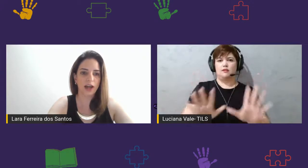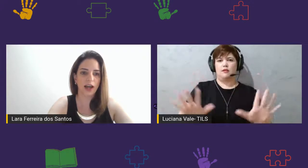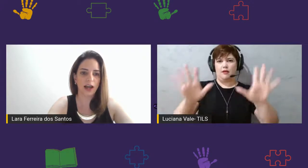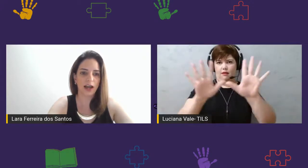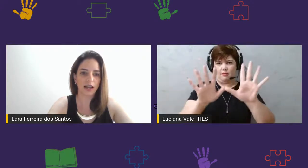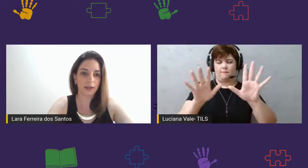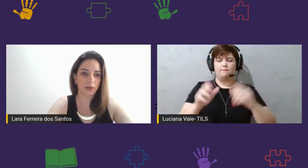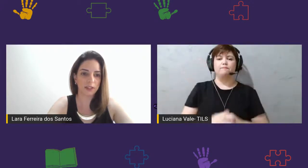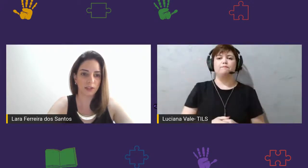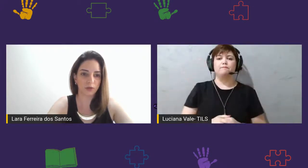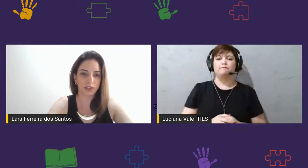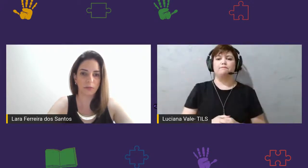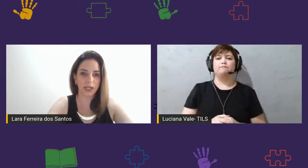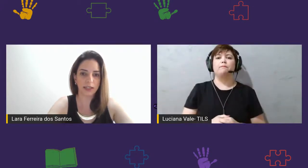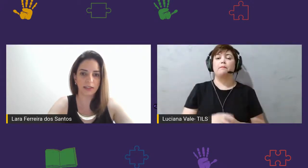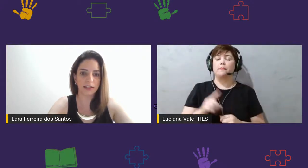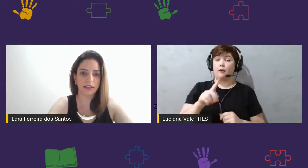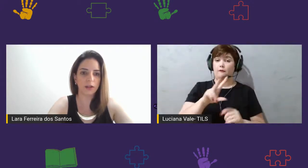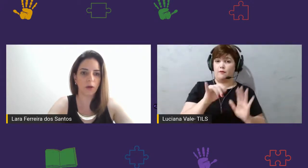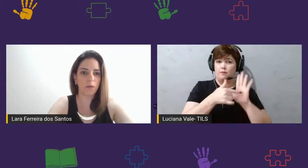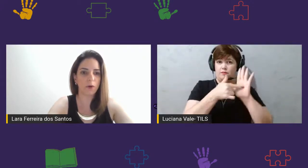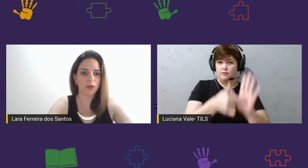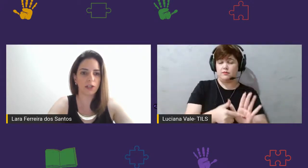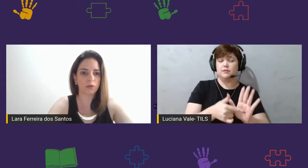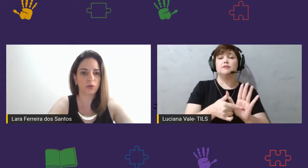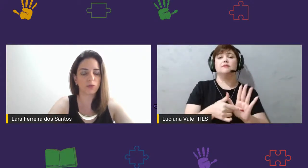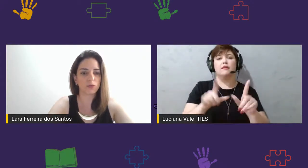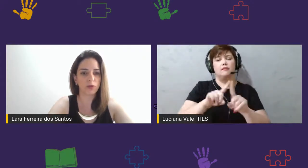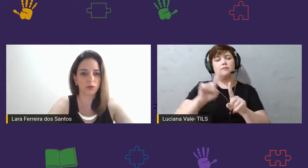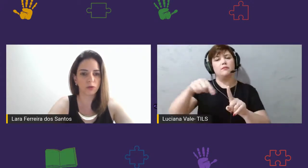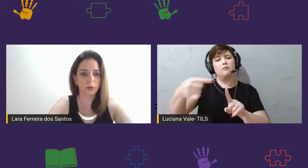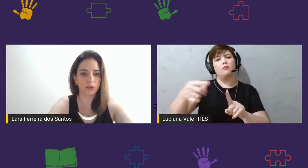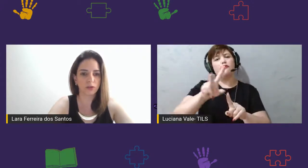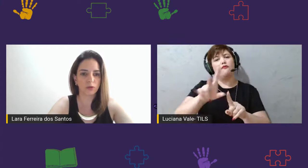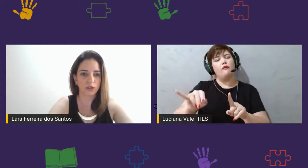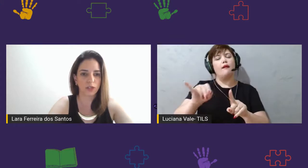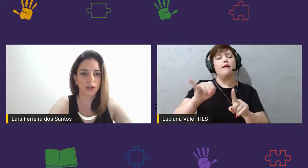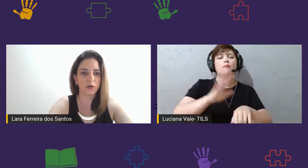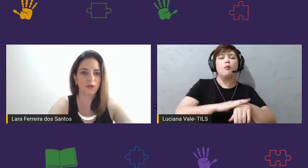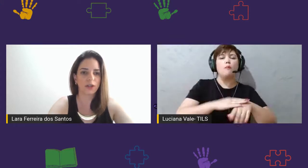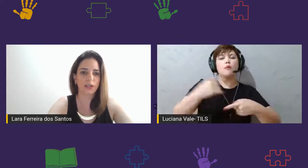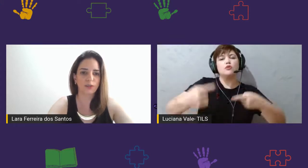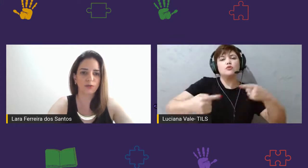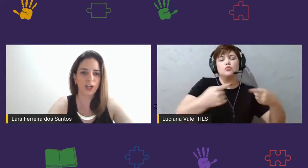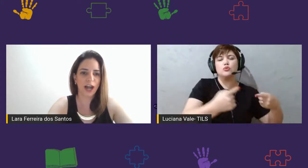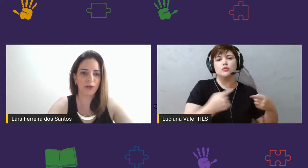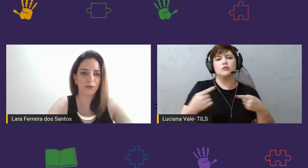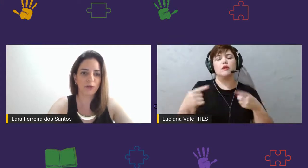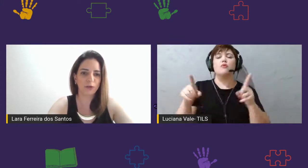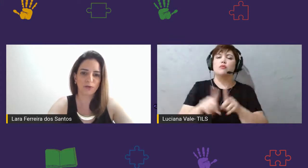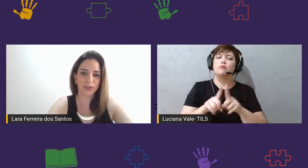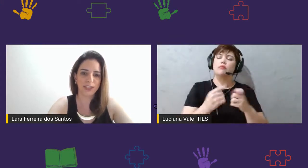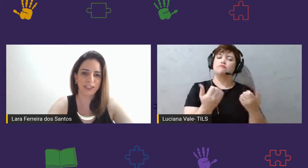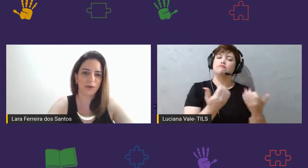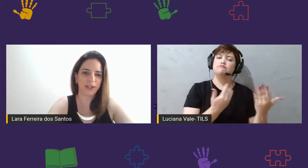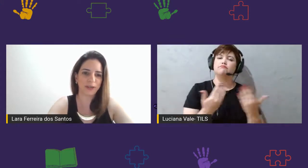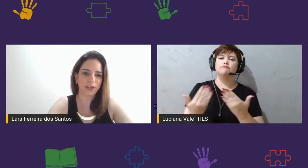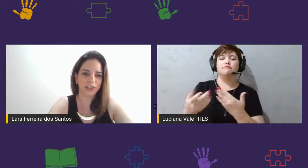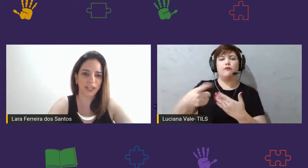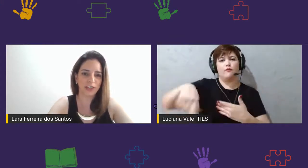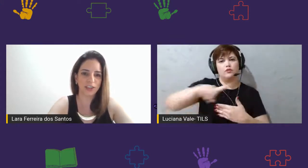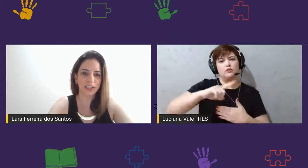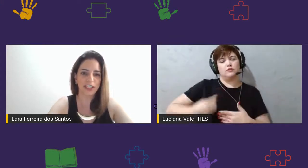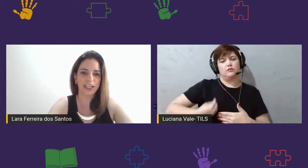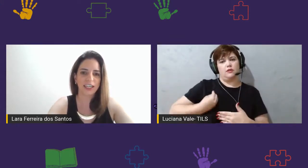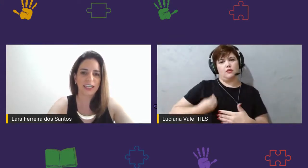início às apresentações da mesa e logo após teremos alguns minutos para discussão e um diálogo com vocês que estão aqui